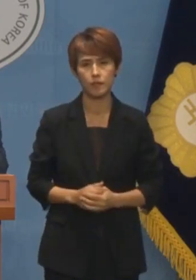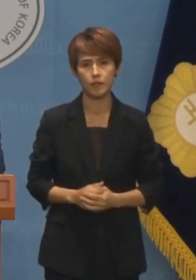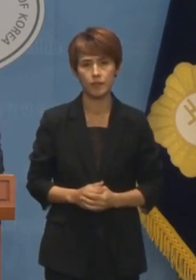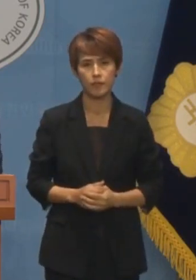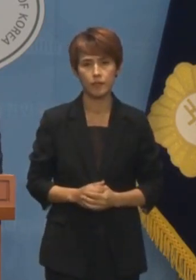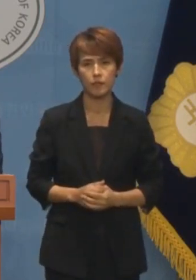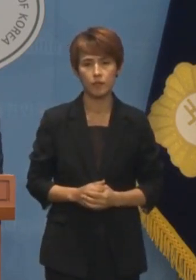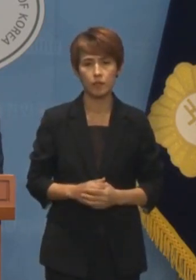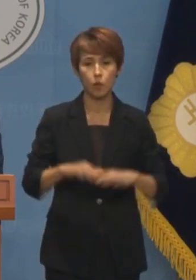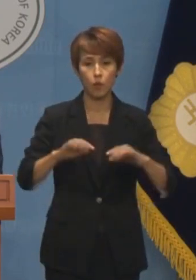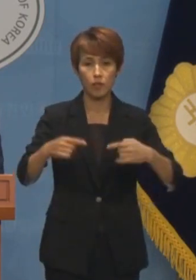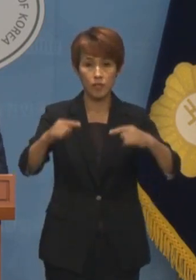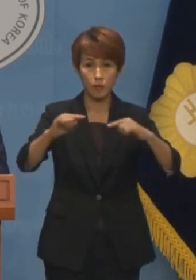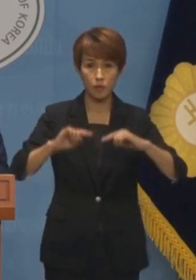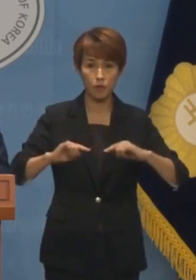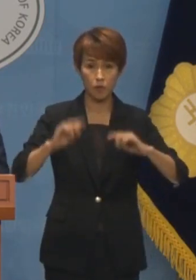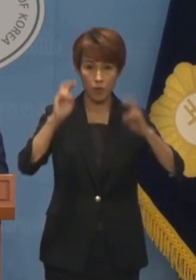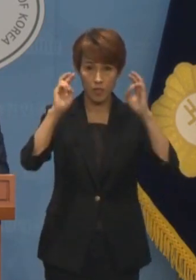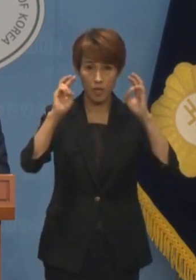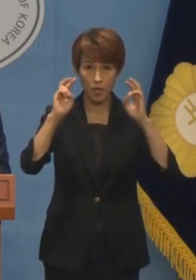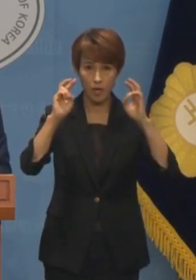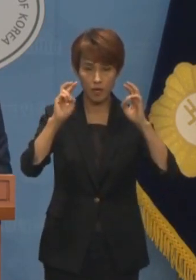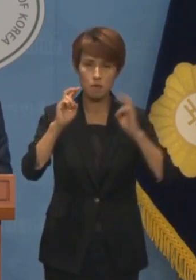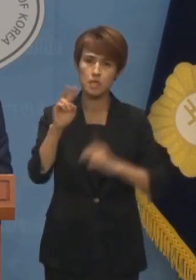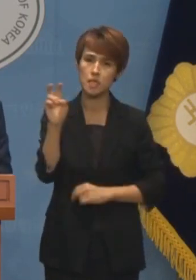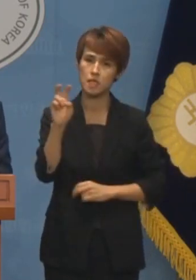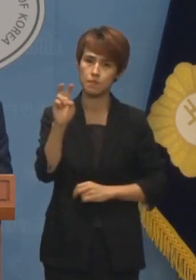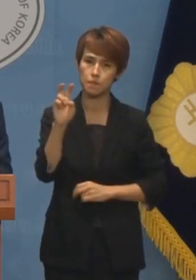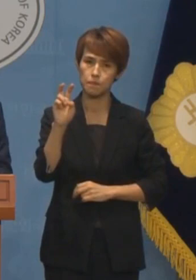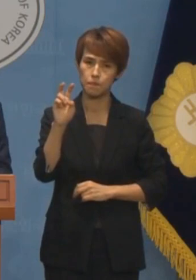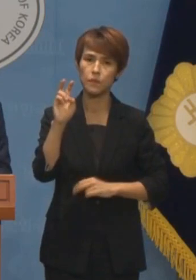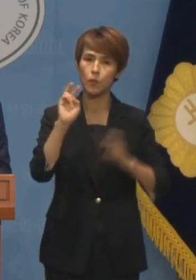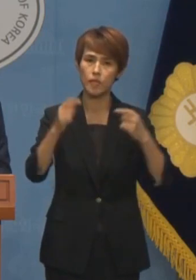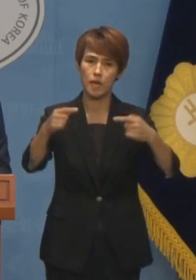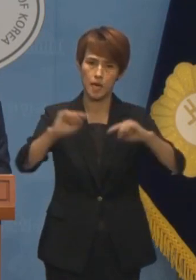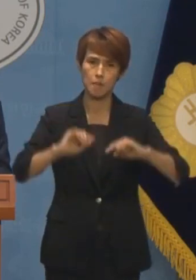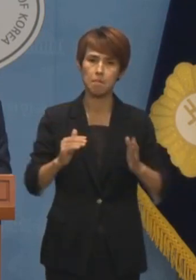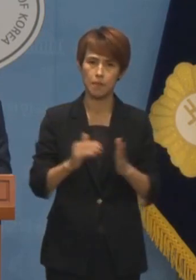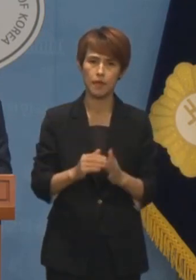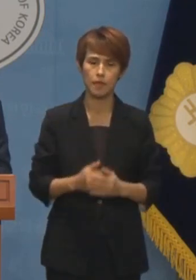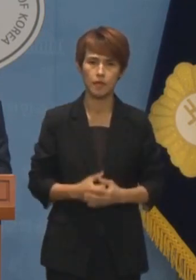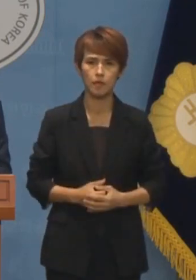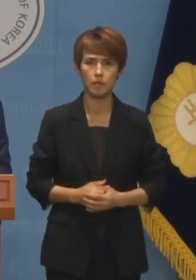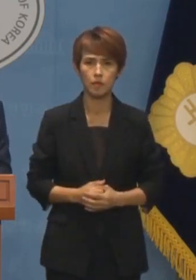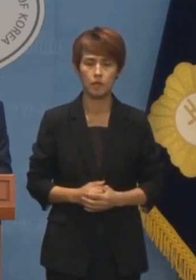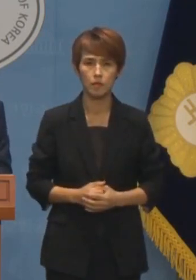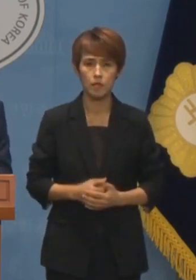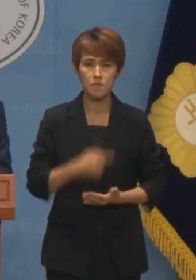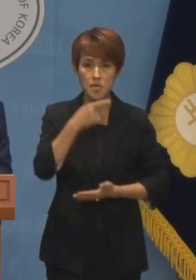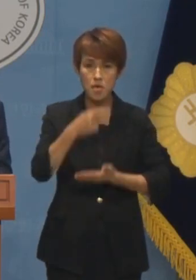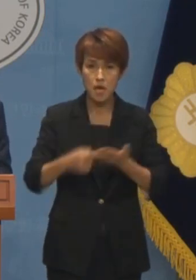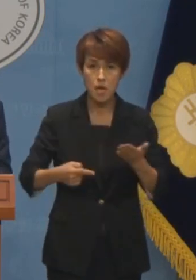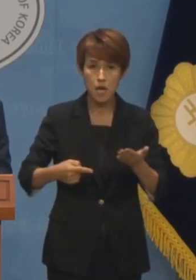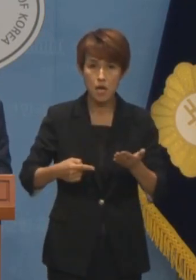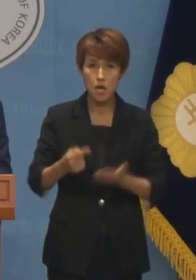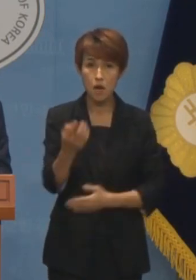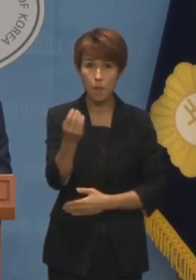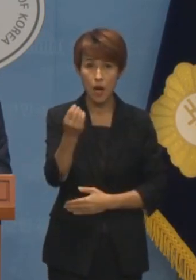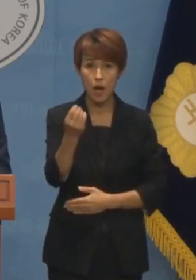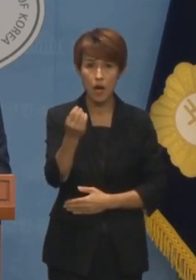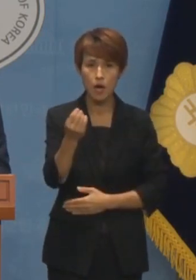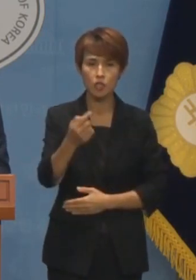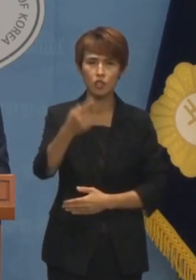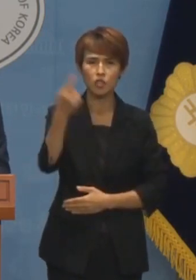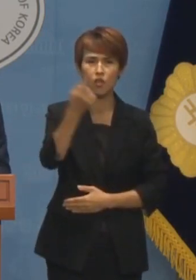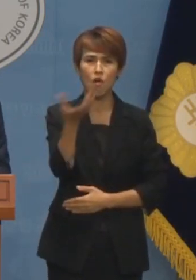오늘 참석한 관련 업체들은 약 20여 개 정도인데 그 피해 규모가 최소